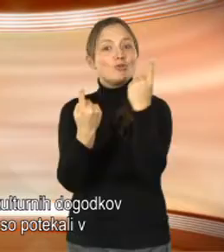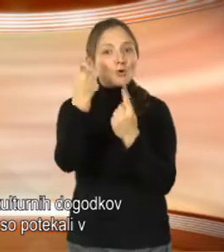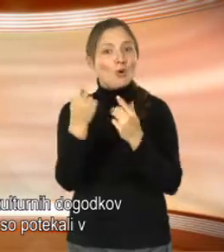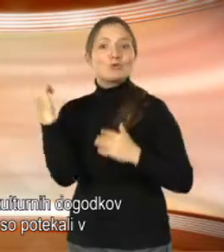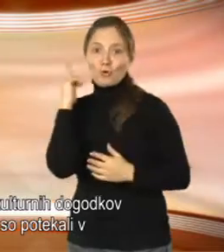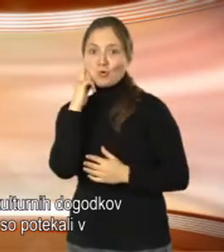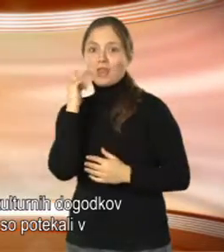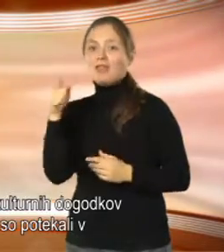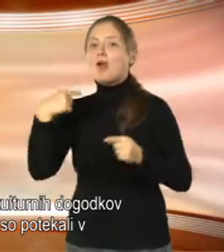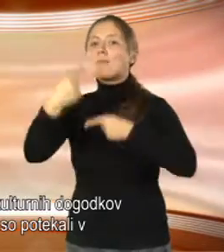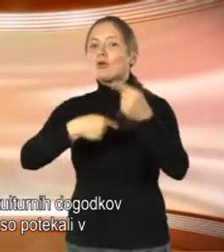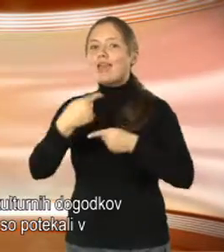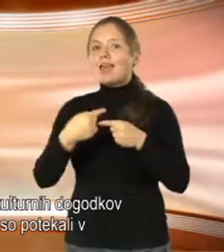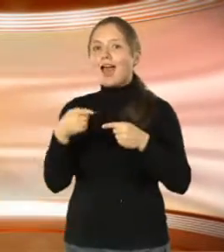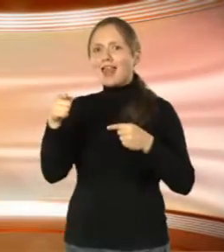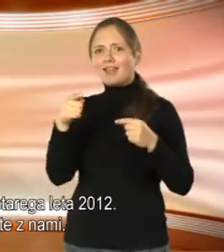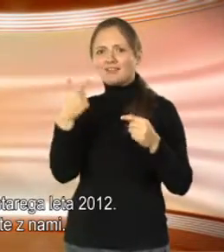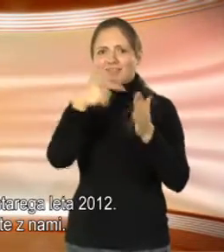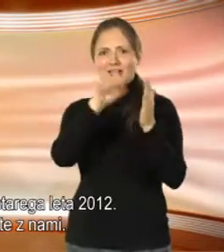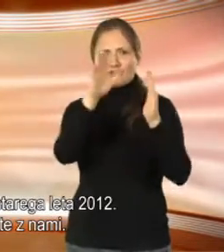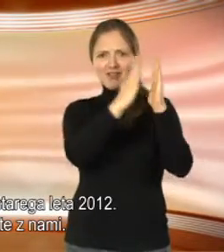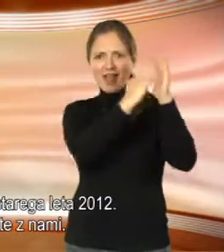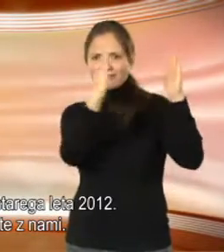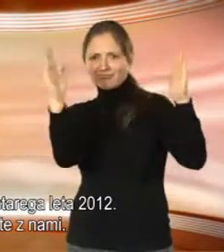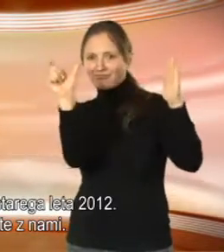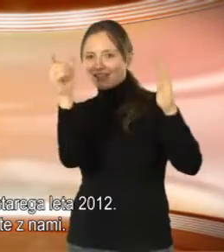potekali v zadnji tretjini starega leta 2012.